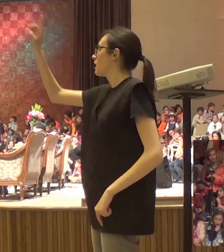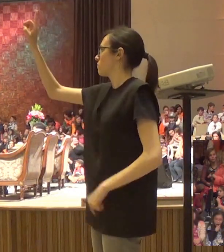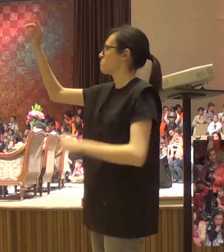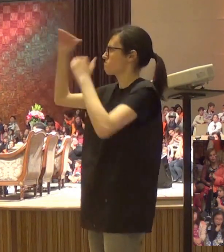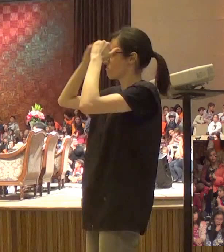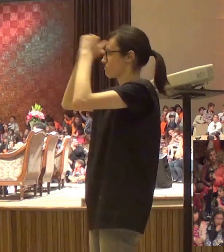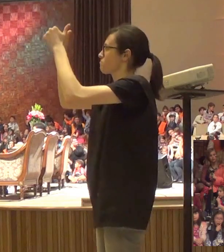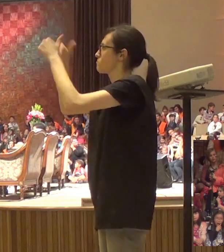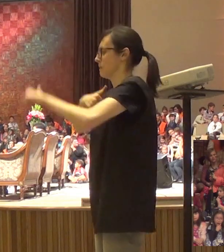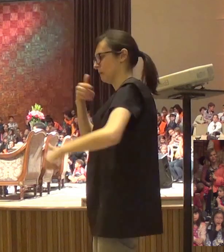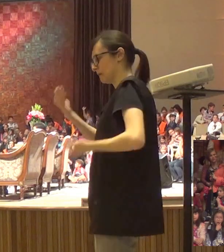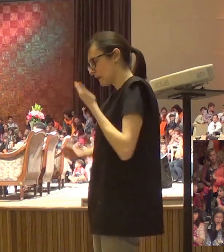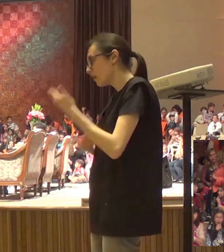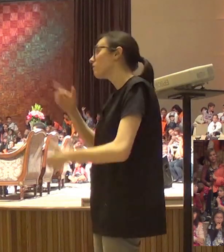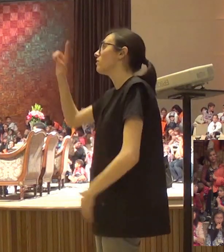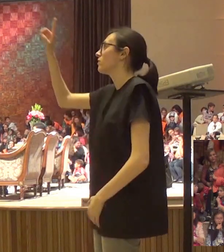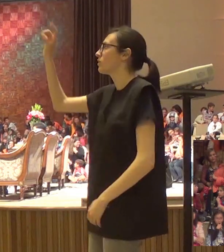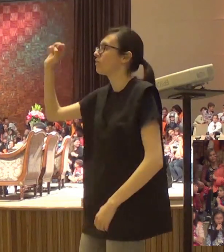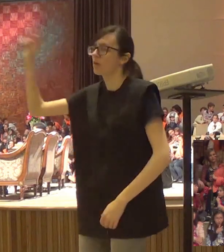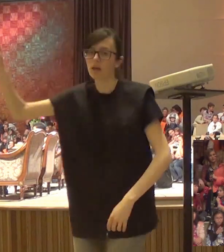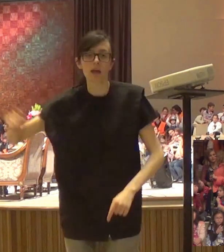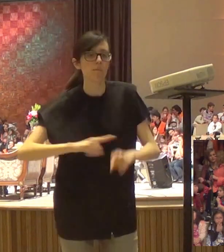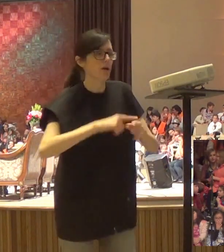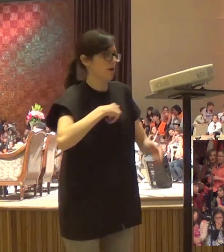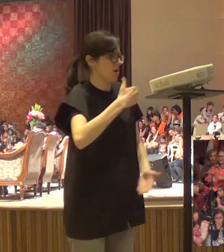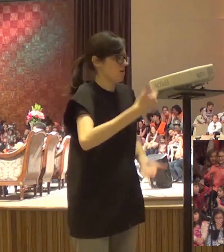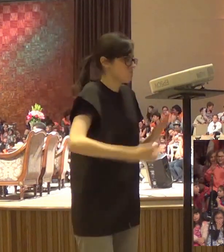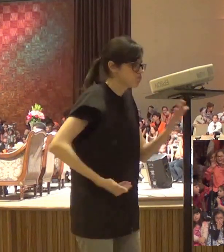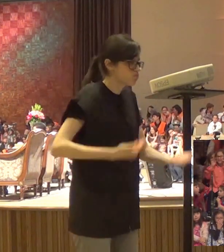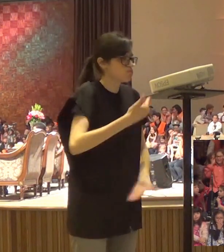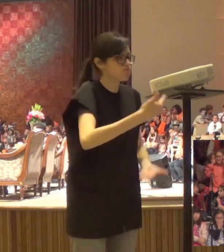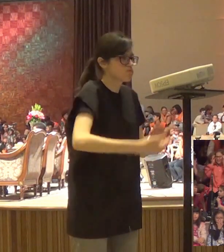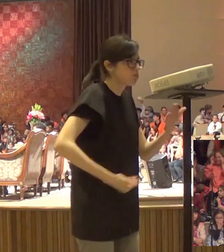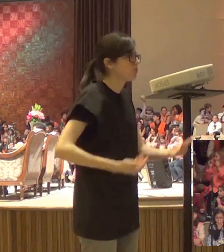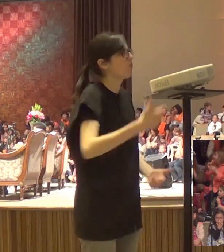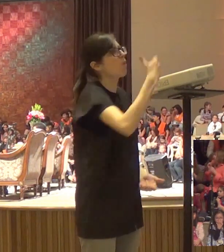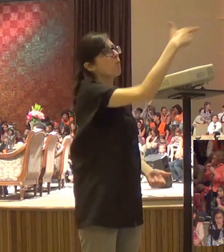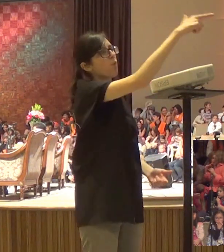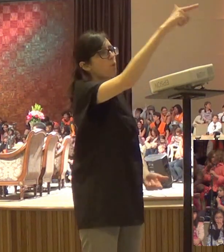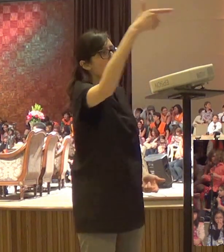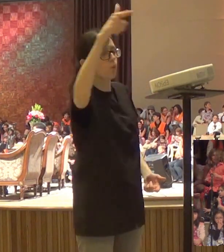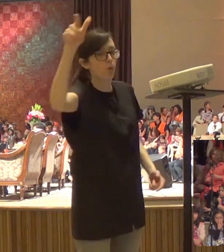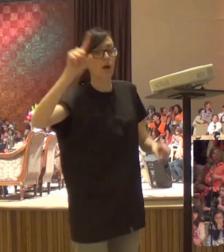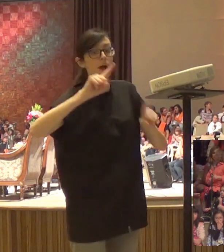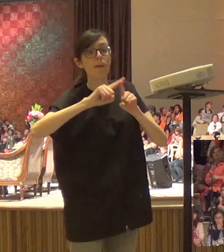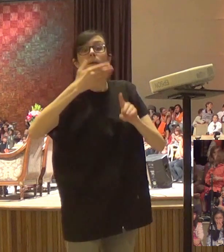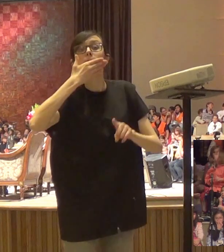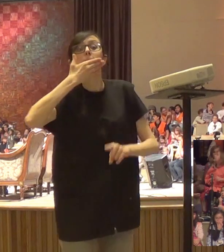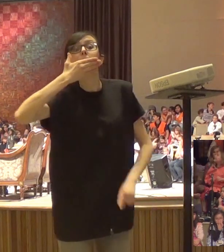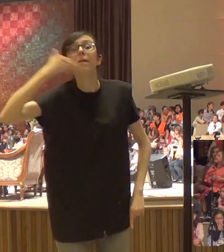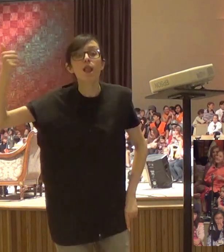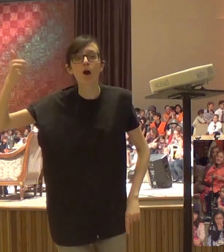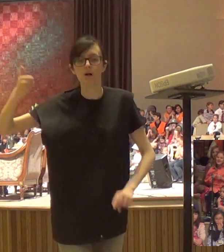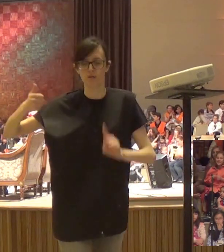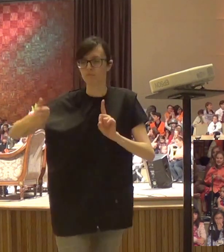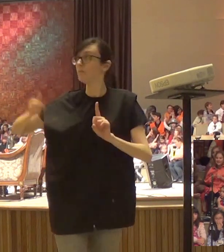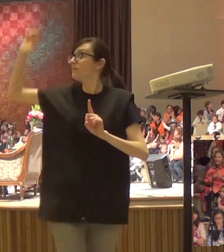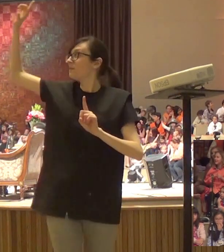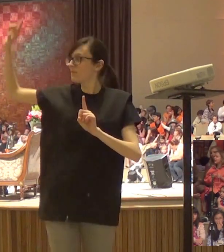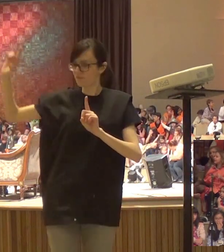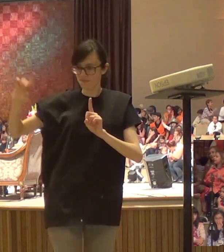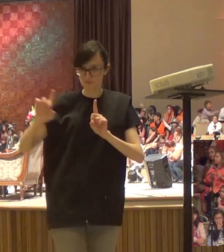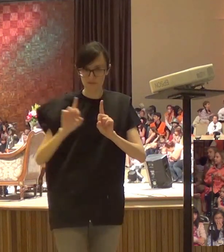casa normalmente não é maior do que aquilo que você pode fazer com Deus dentro da sua